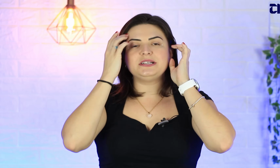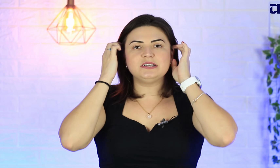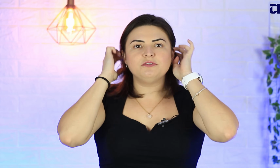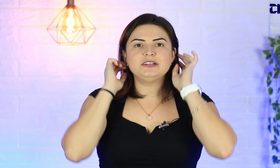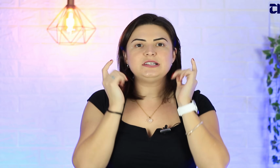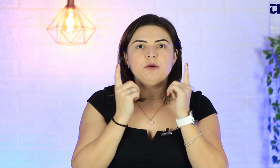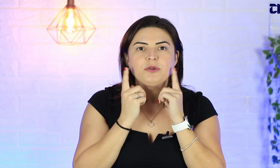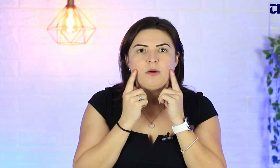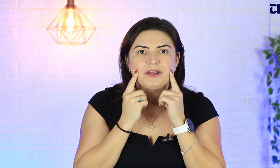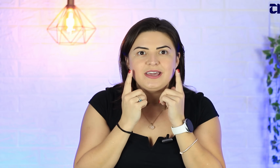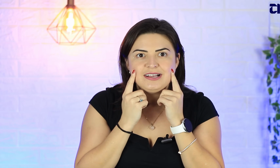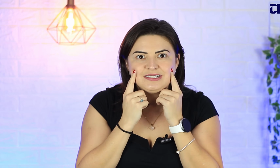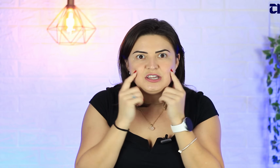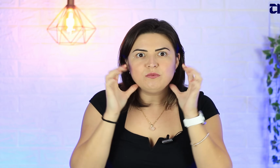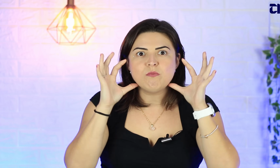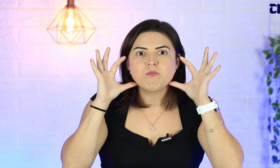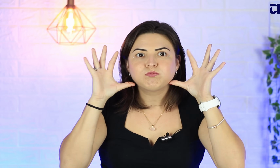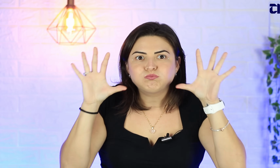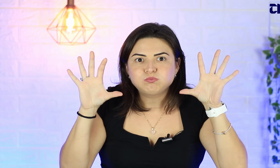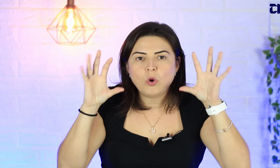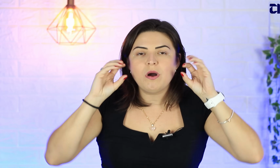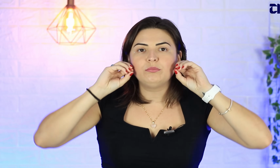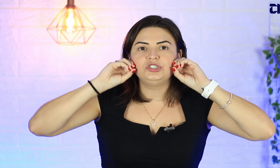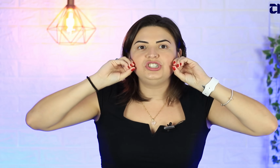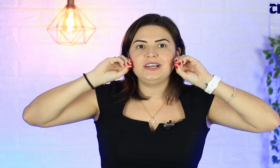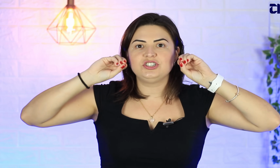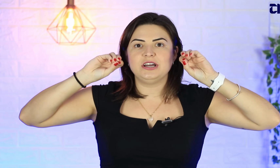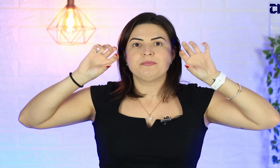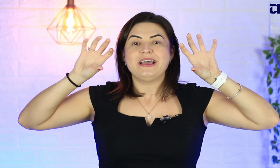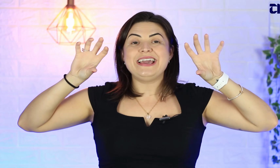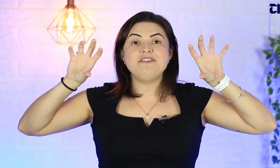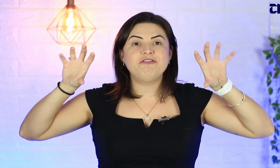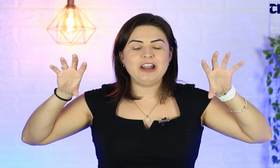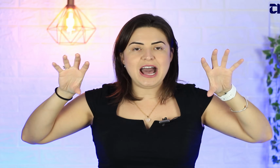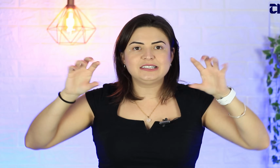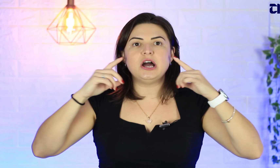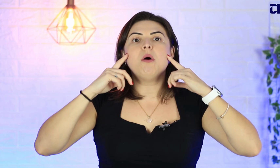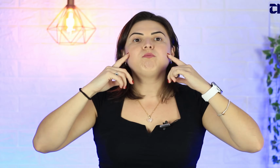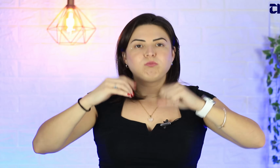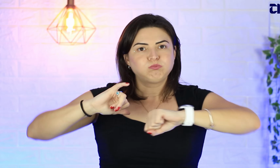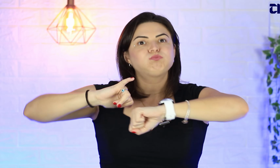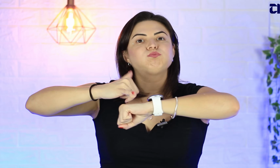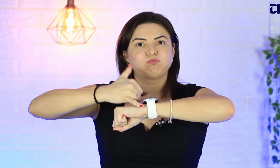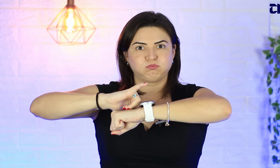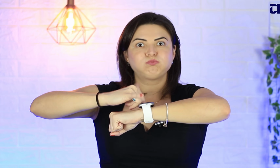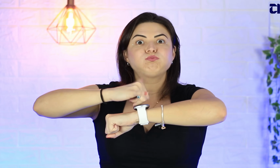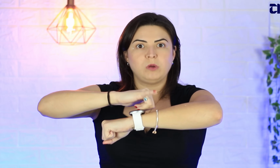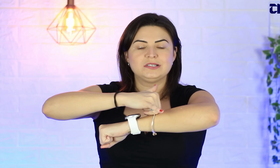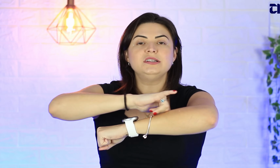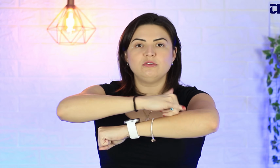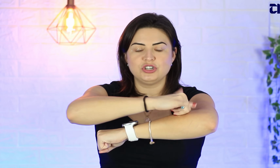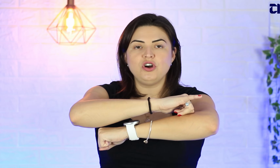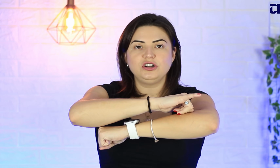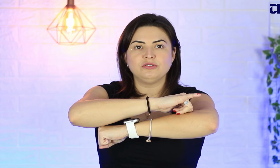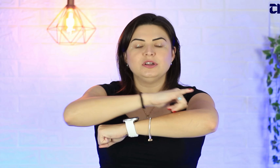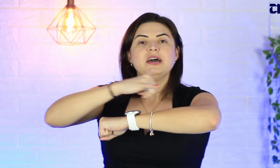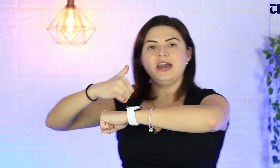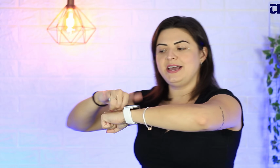expressão facial própria que é assim, com a bochecha inflada. Sinal de gordo. É